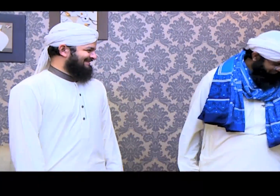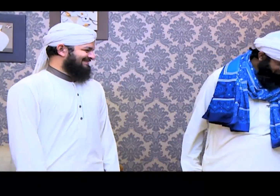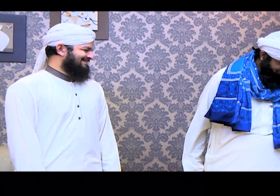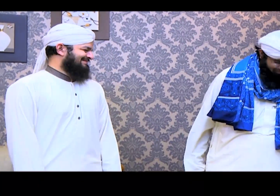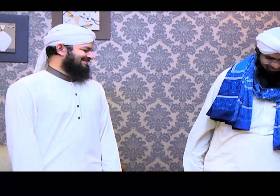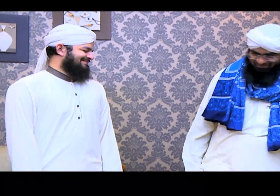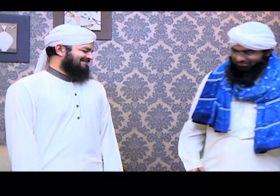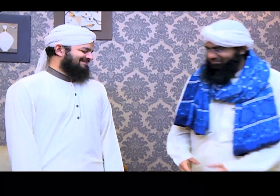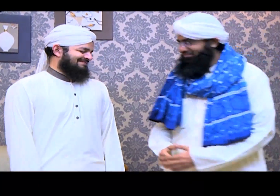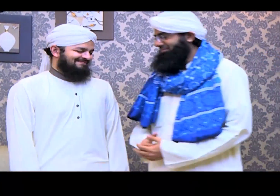ہمارا